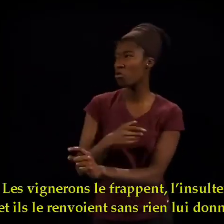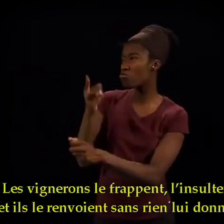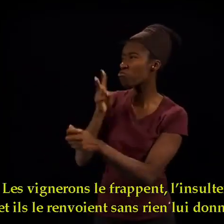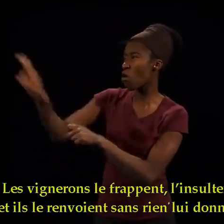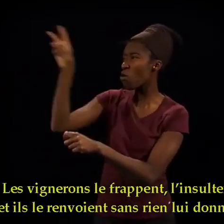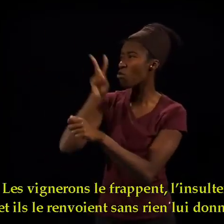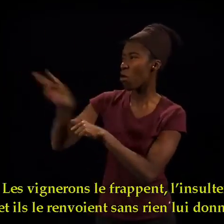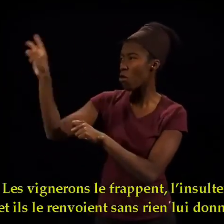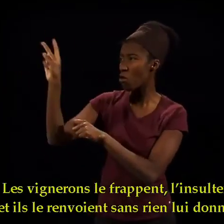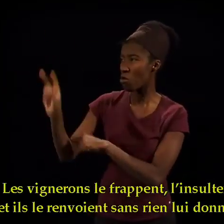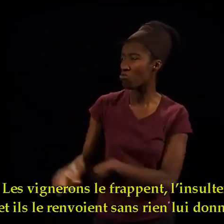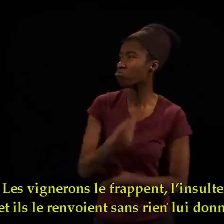donner.